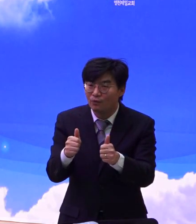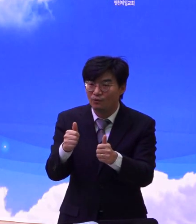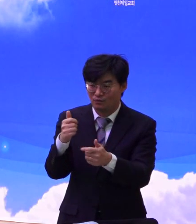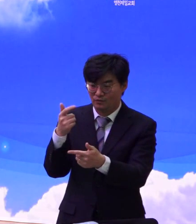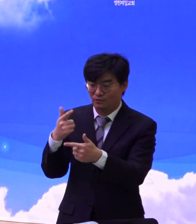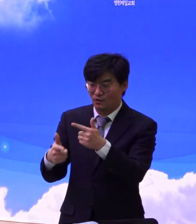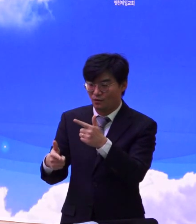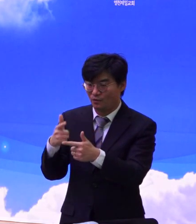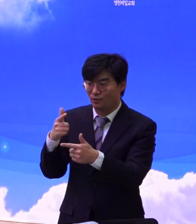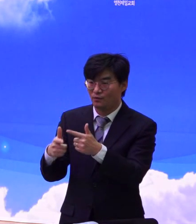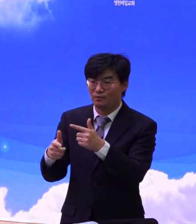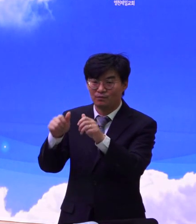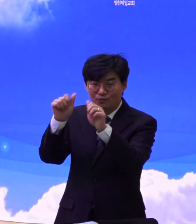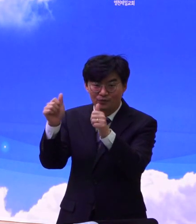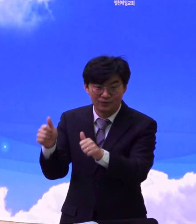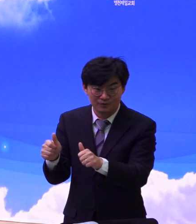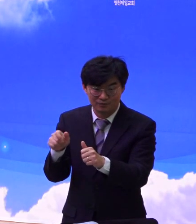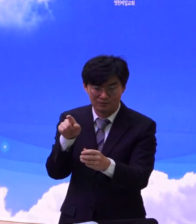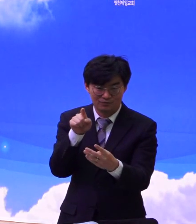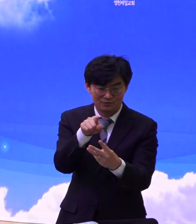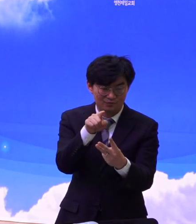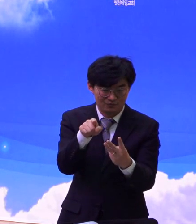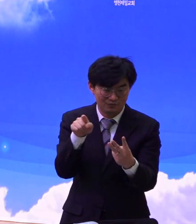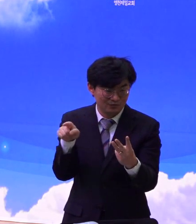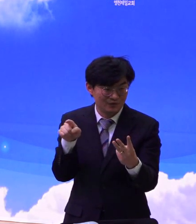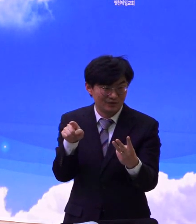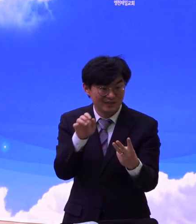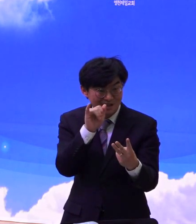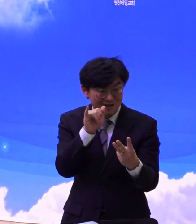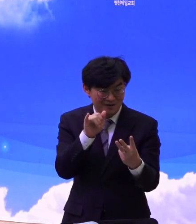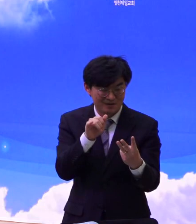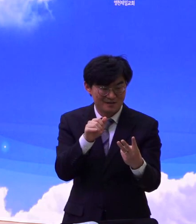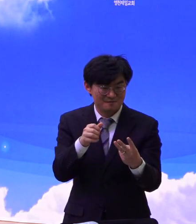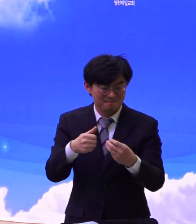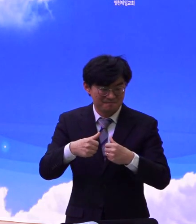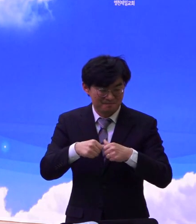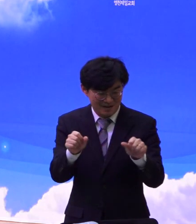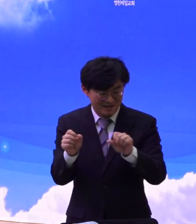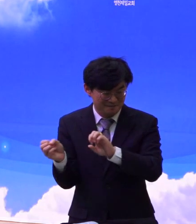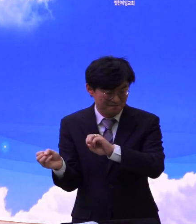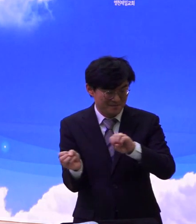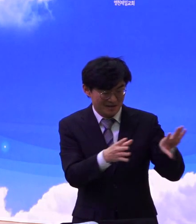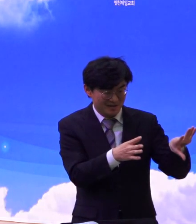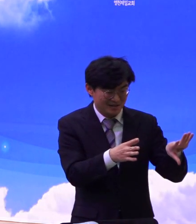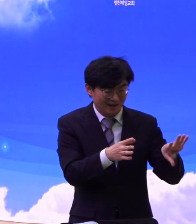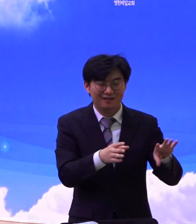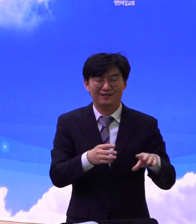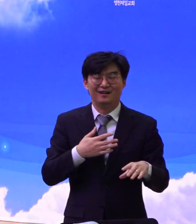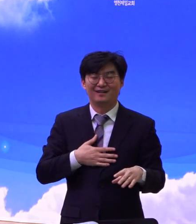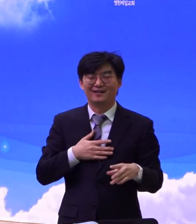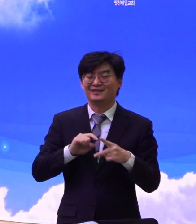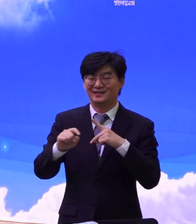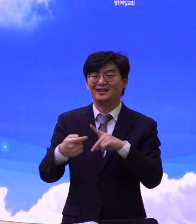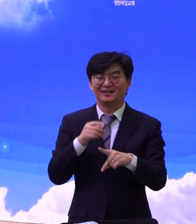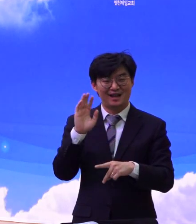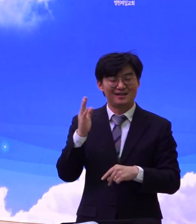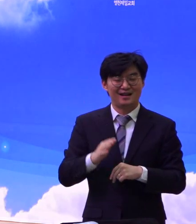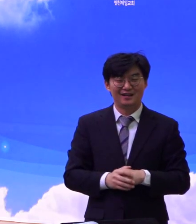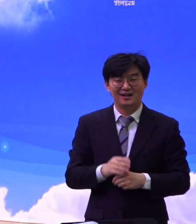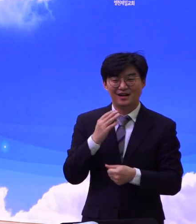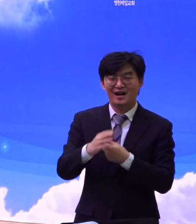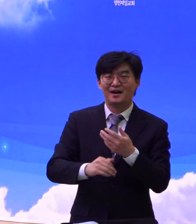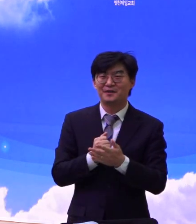일들은 비교적 하기 쉬운 개혁이었을 거라 생각합니다. 왜냐하면 하나님의 백성들이 하나님의